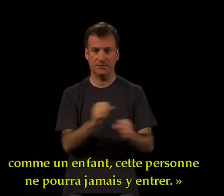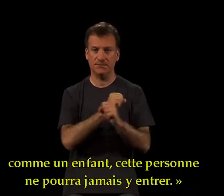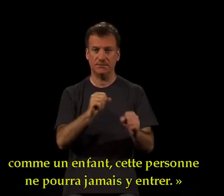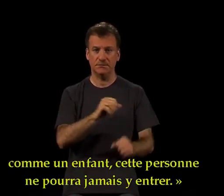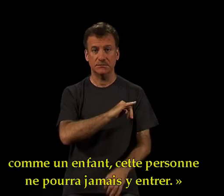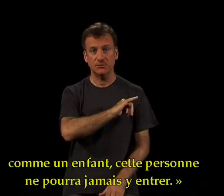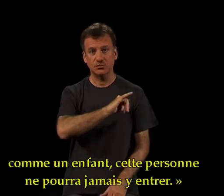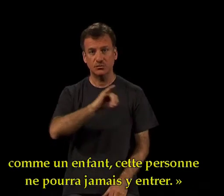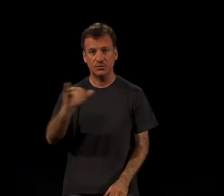jamais y entrer.